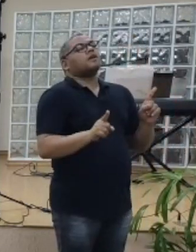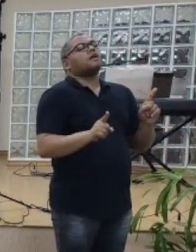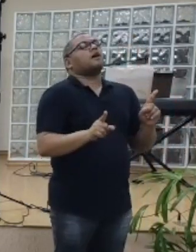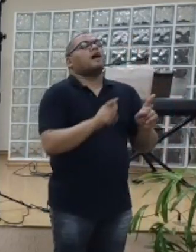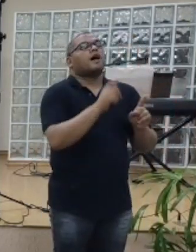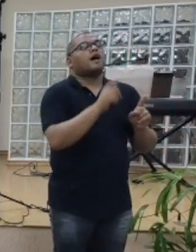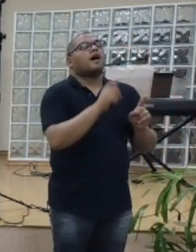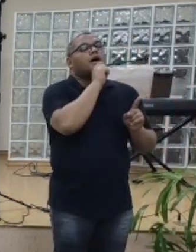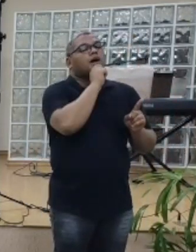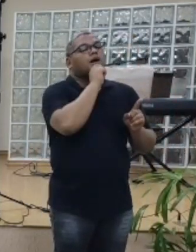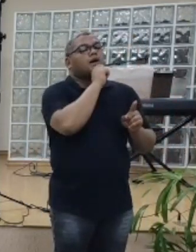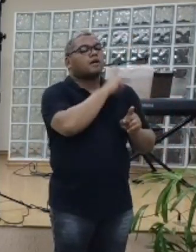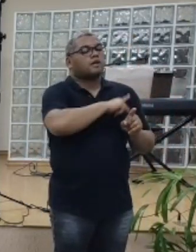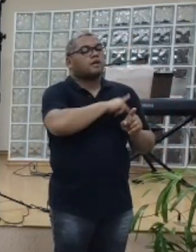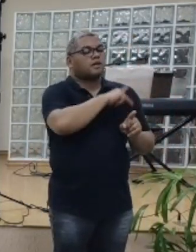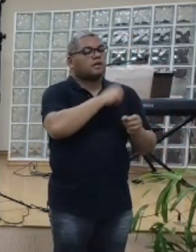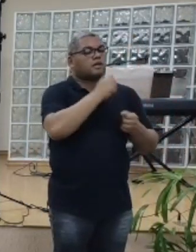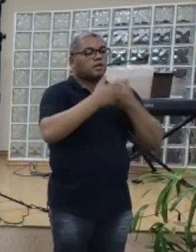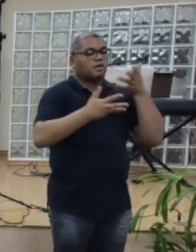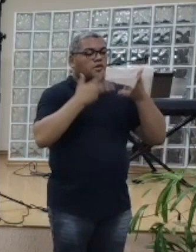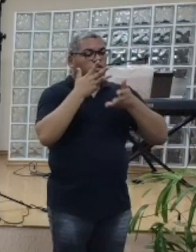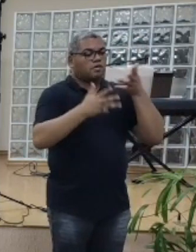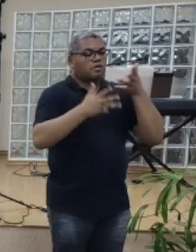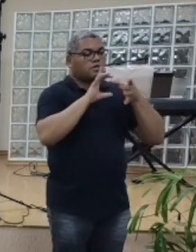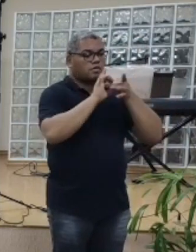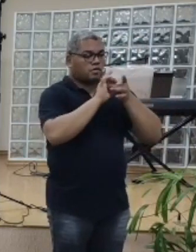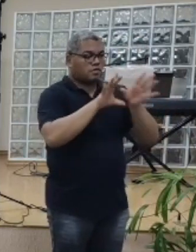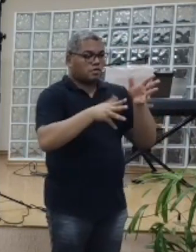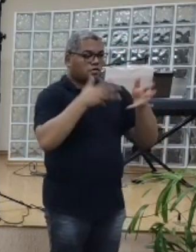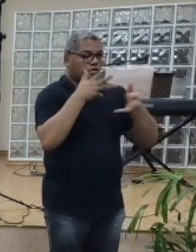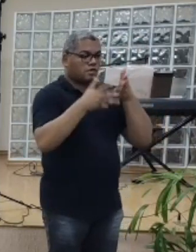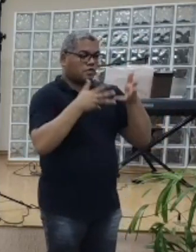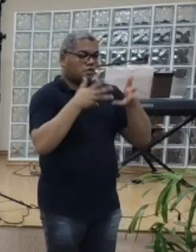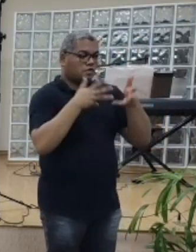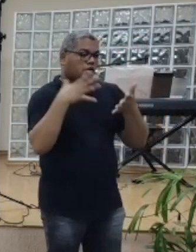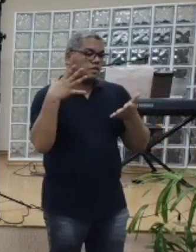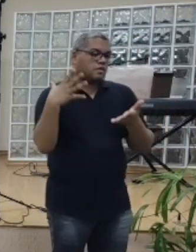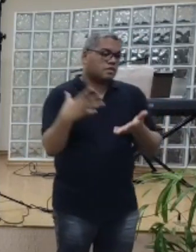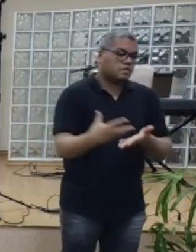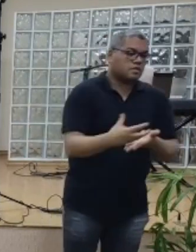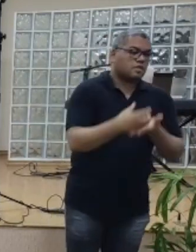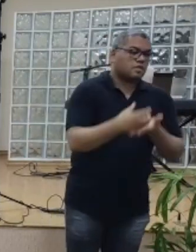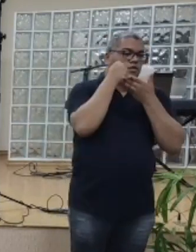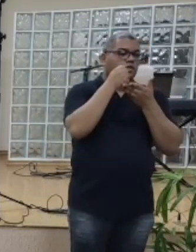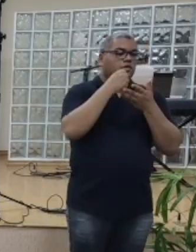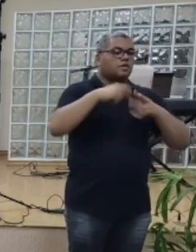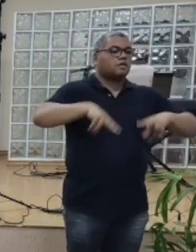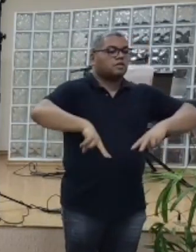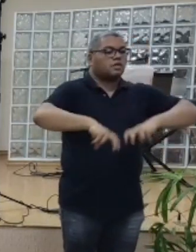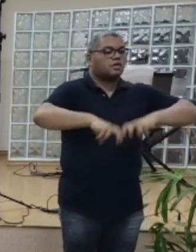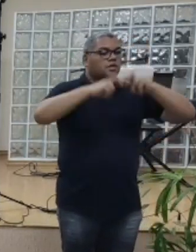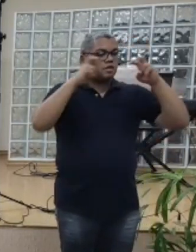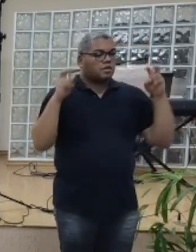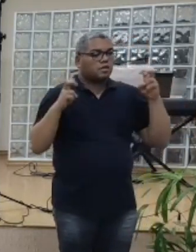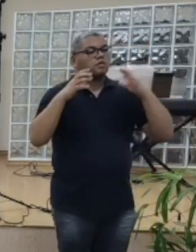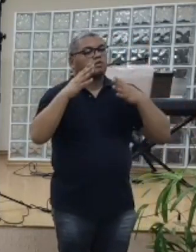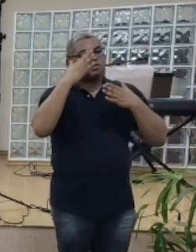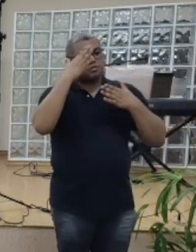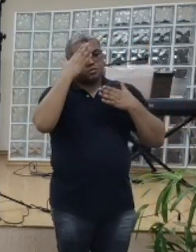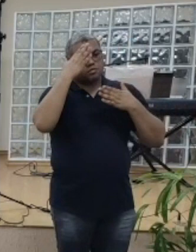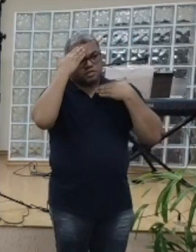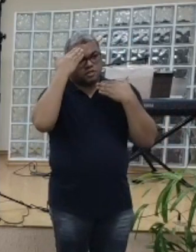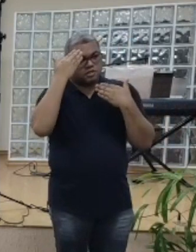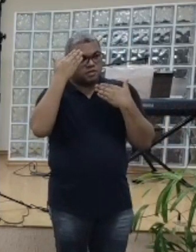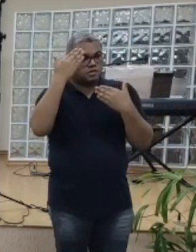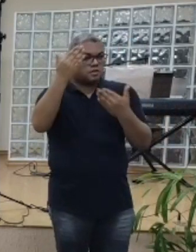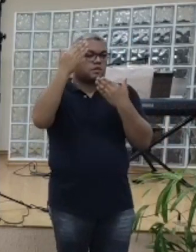liberdade, ele fala de vida com Cristo, ele fala de salvação, ele fala de reconhecimento, ele fala de gratidão,